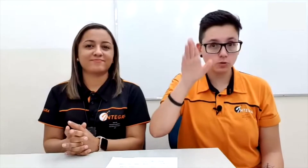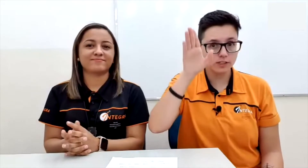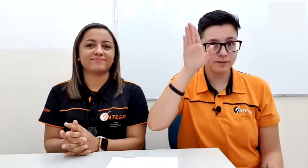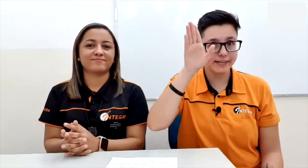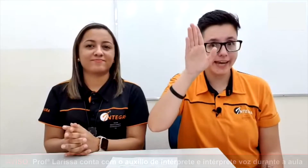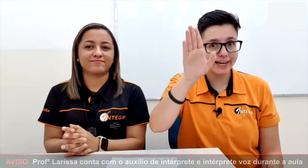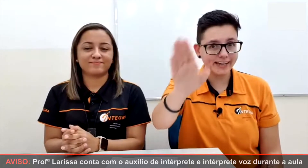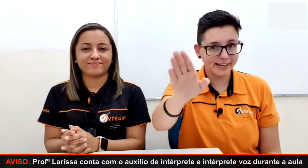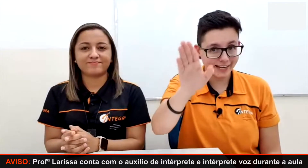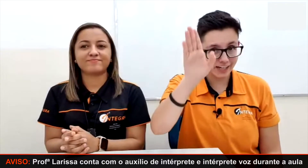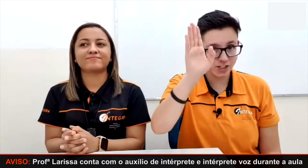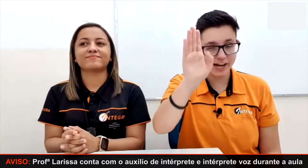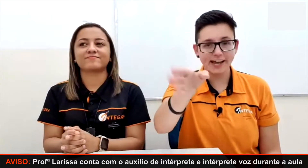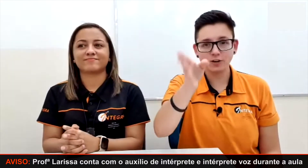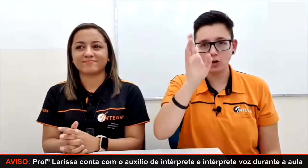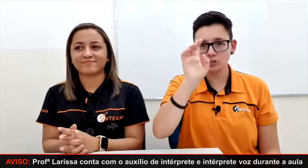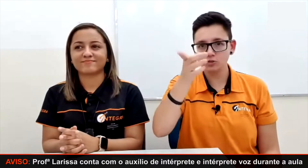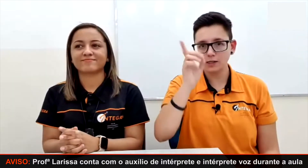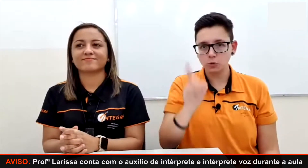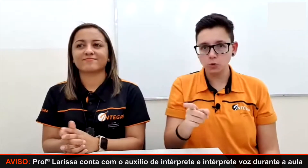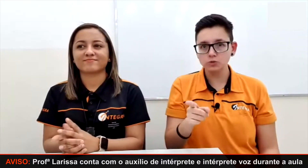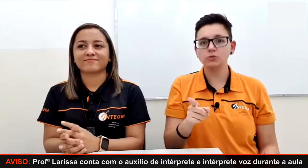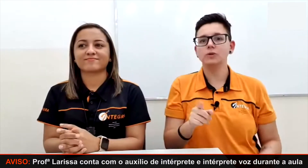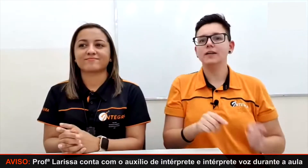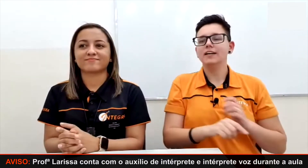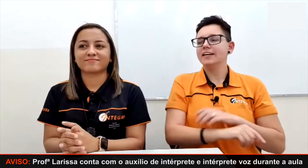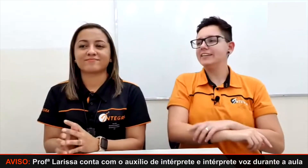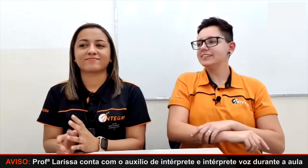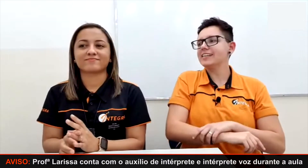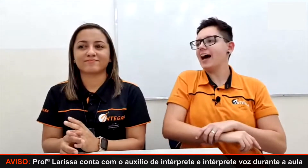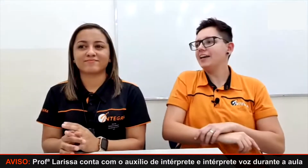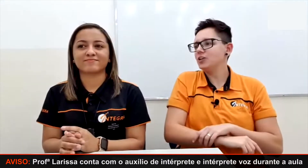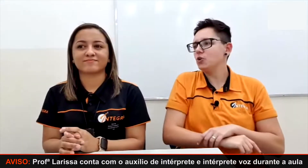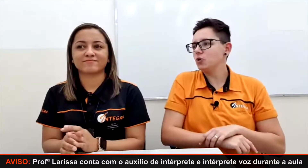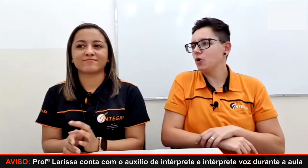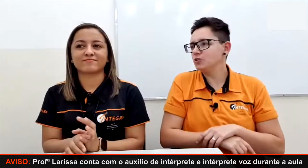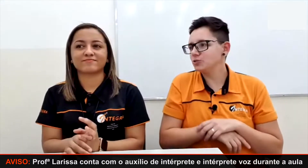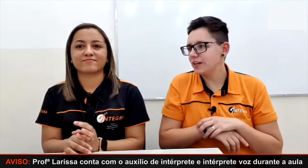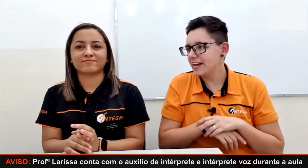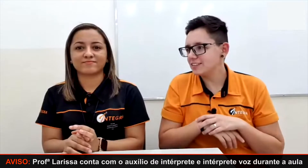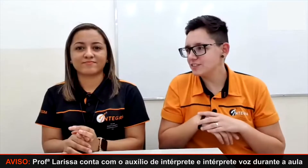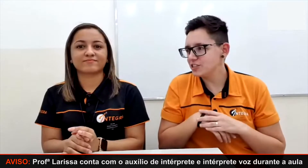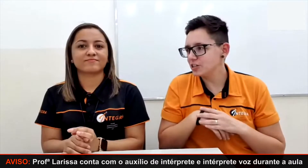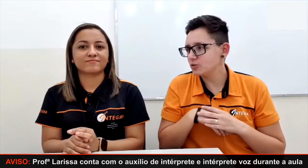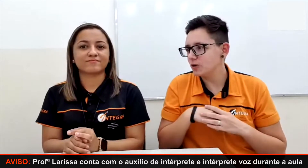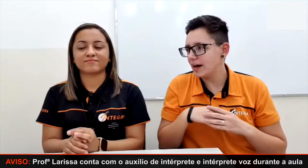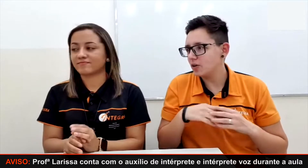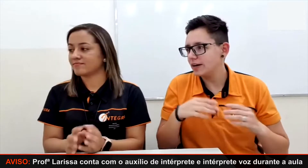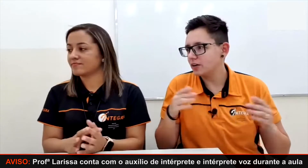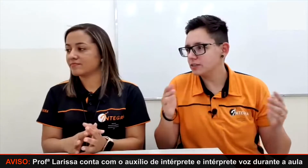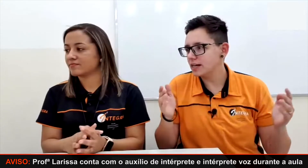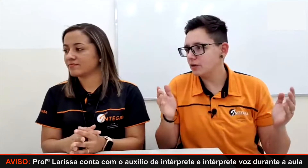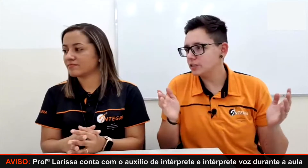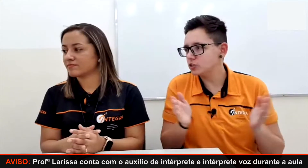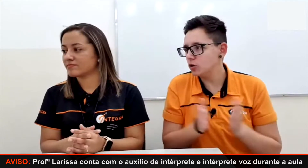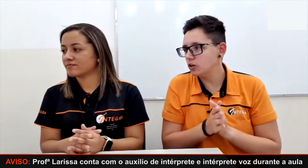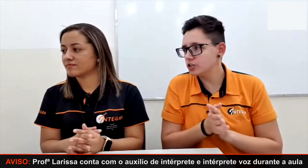Inclusive, quem já é nosso aluno e está aí conosco, né, assistindo agora a nossa aula de hoje,